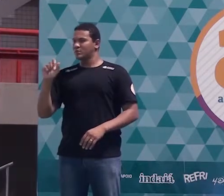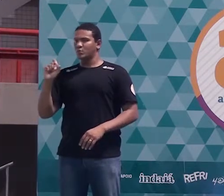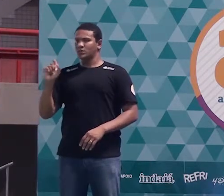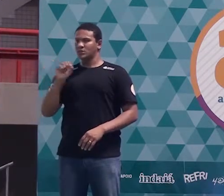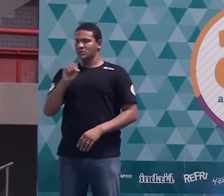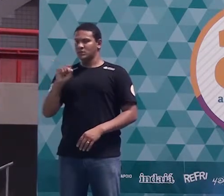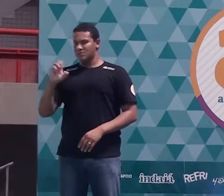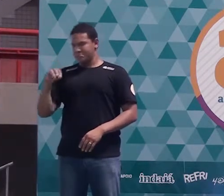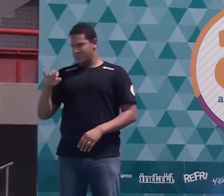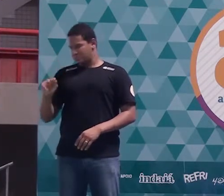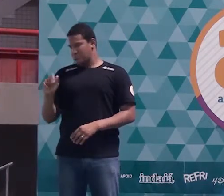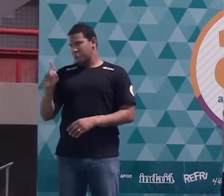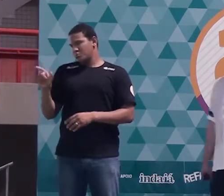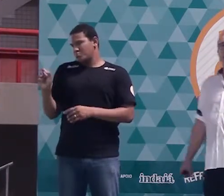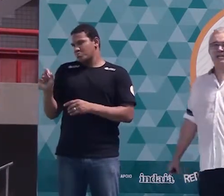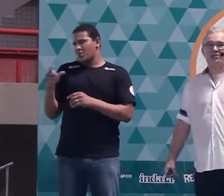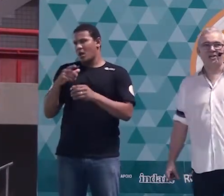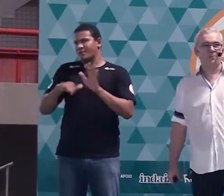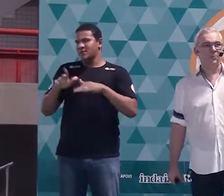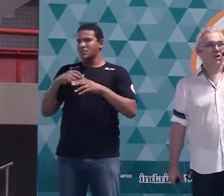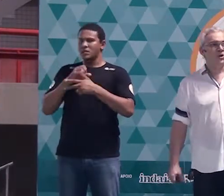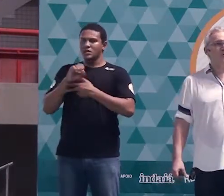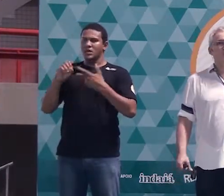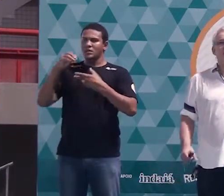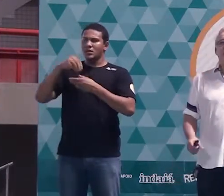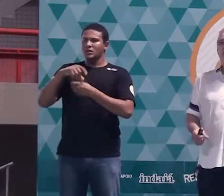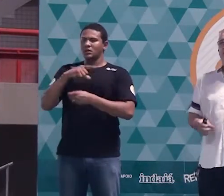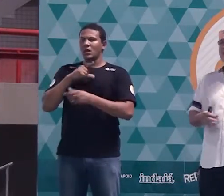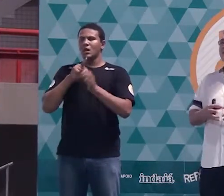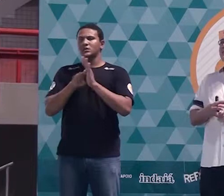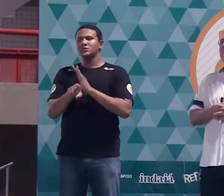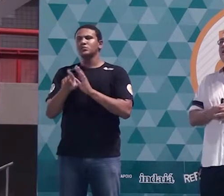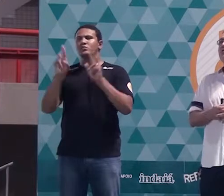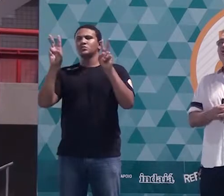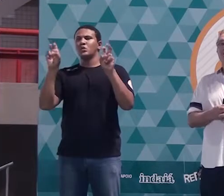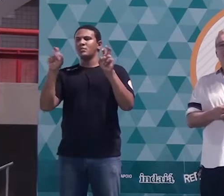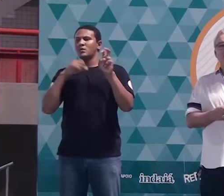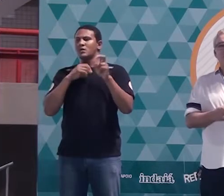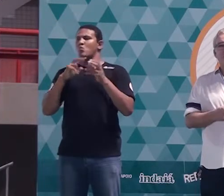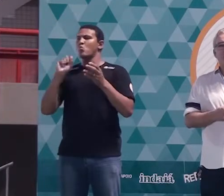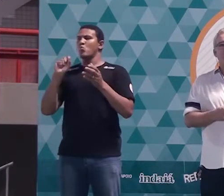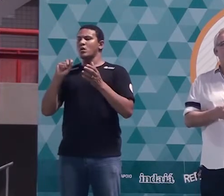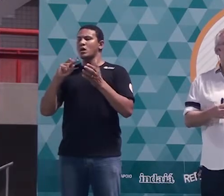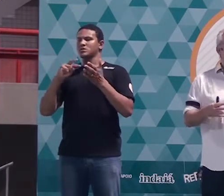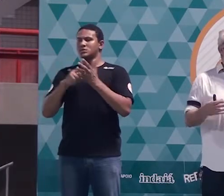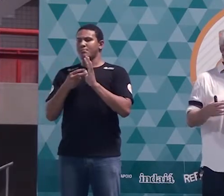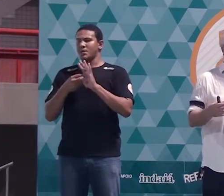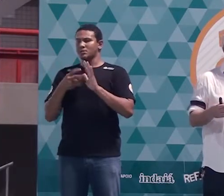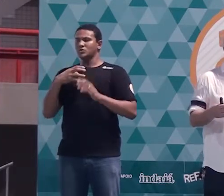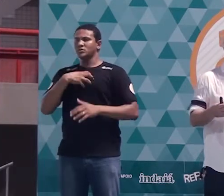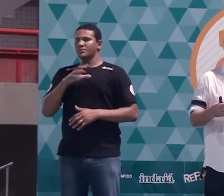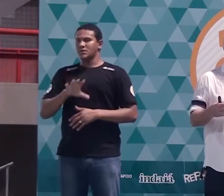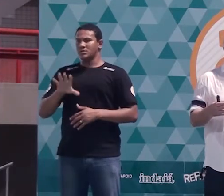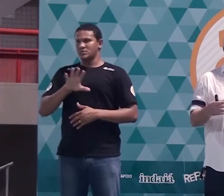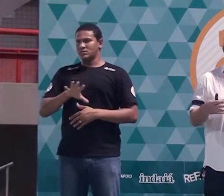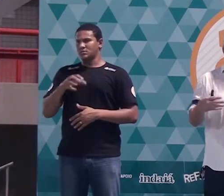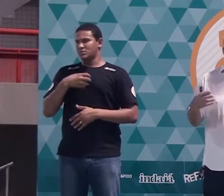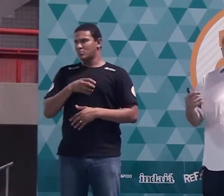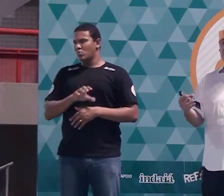prova do Enem eles pedem para vocês resolverem uma questão considerando a semântica.